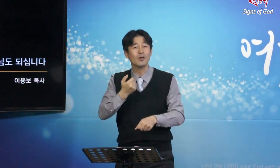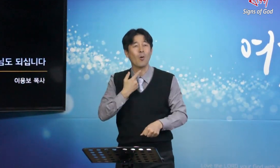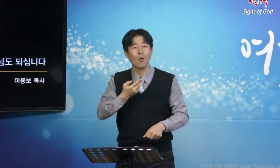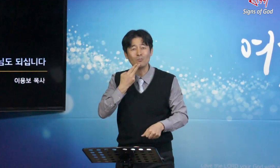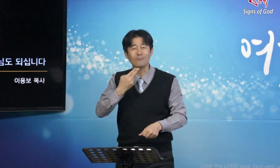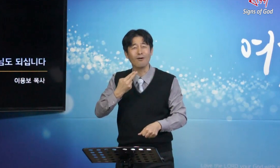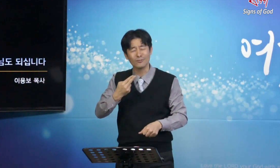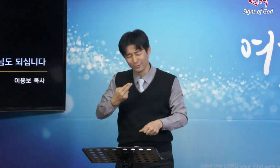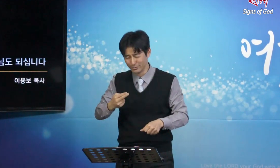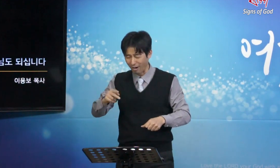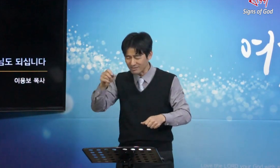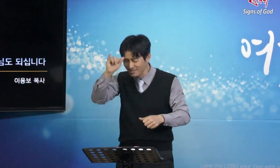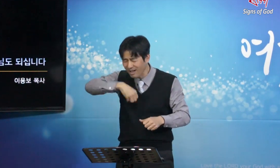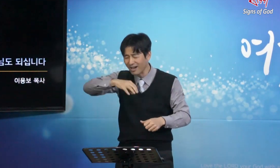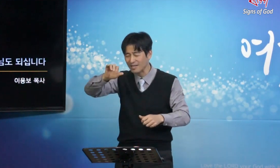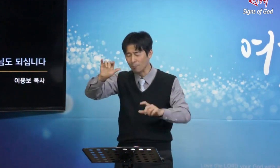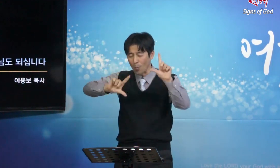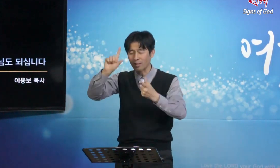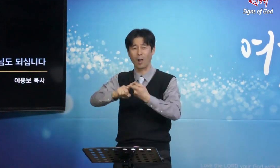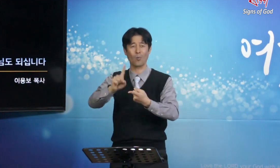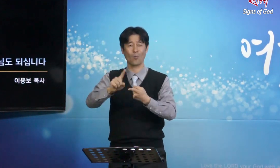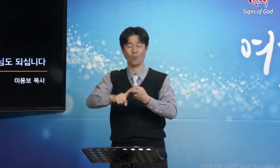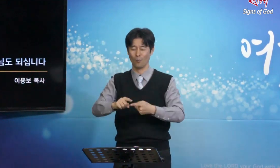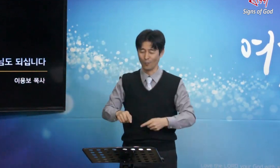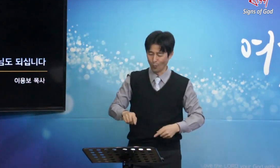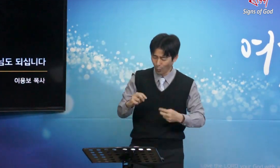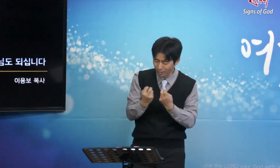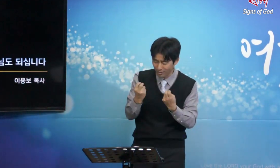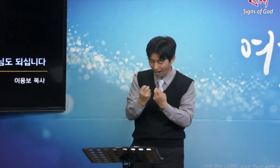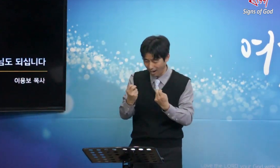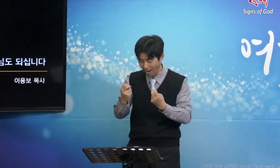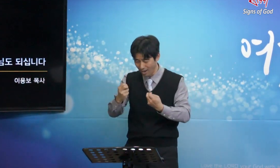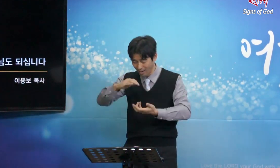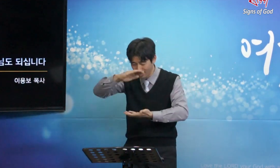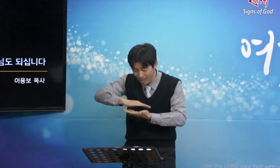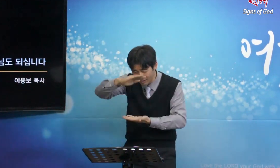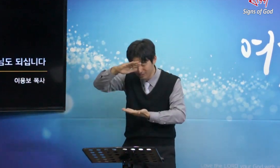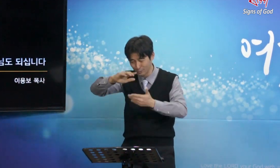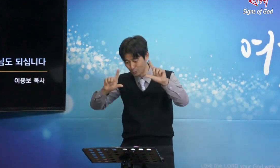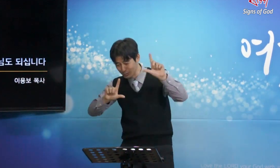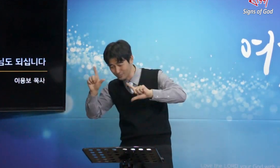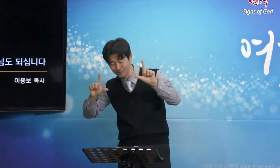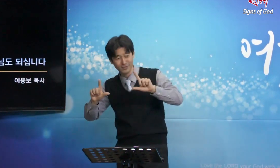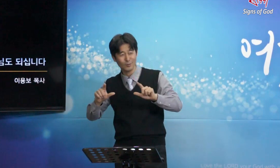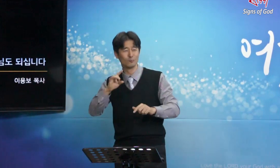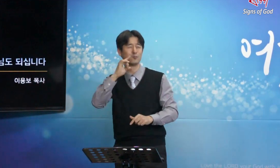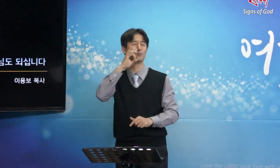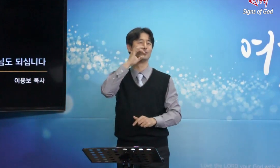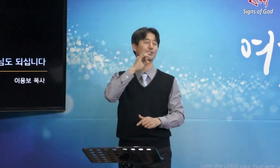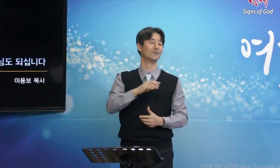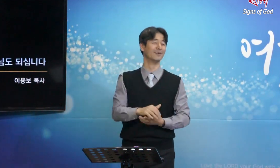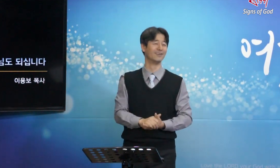기계인데 제가 해본 적이 없고 그냥 그 모양만 보고 와서 어떻게 이게 인쇄가 될까